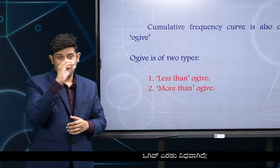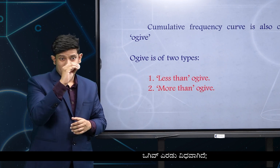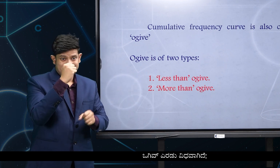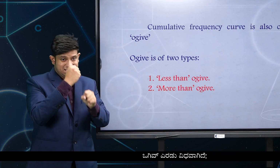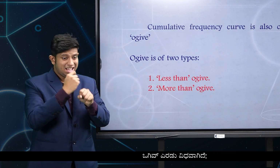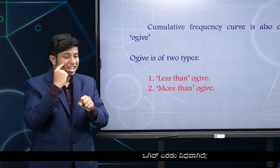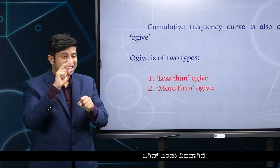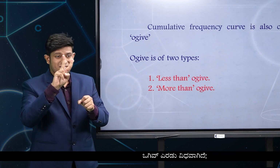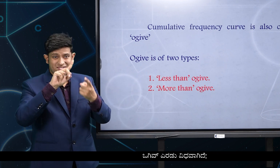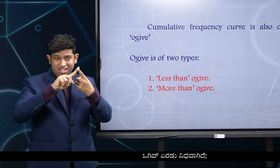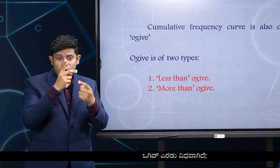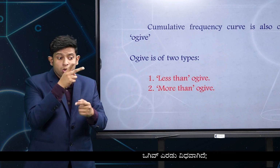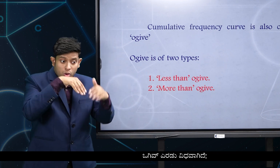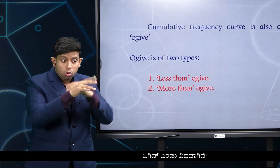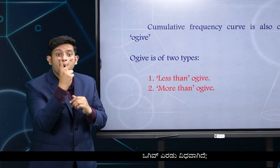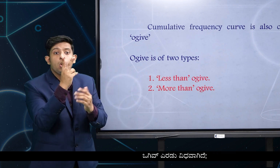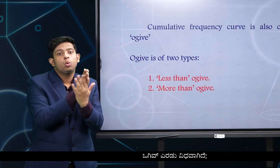ಓಗಿವ್ ಎರಡು ವಿಧಾನವಾಗಿದೆ: